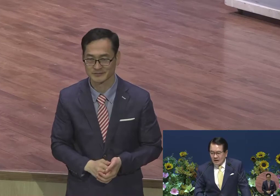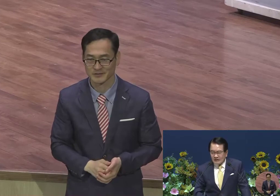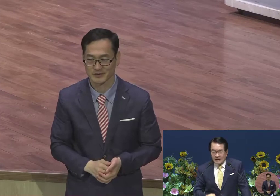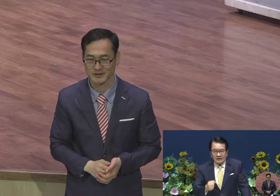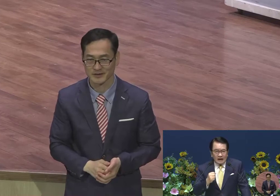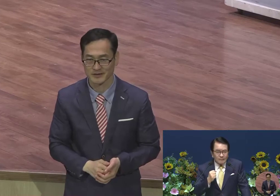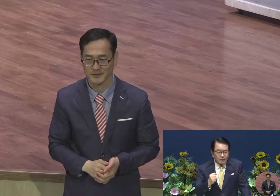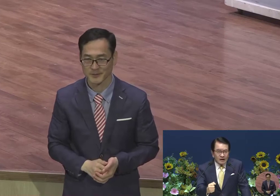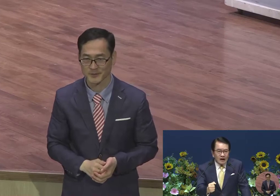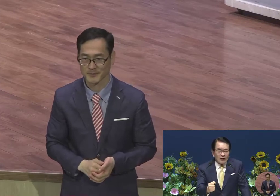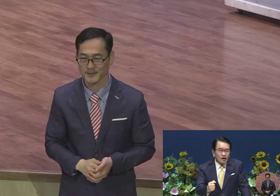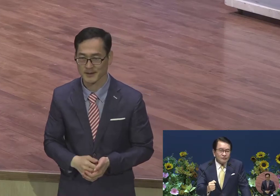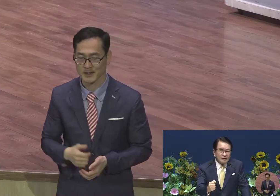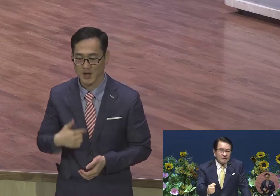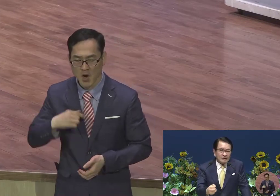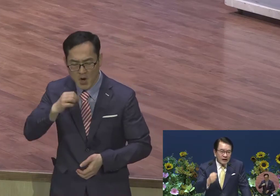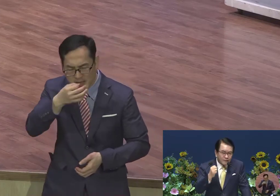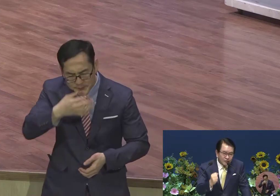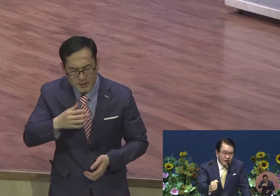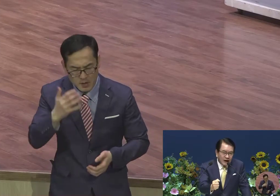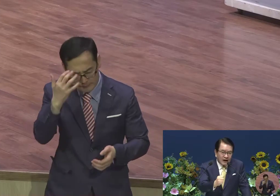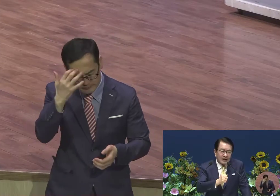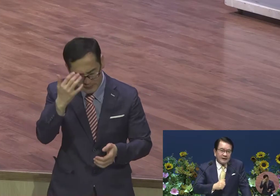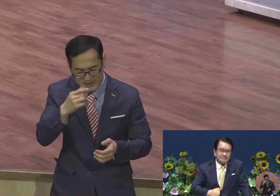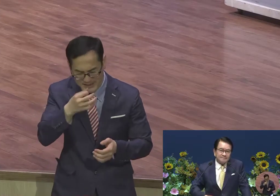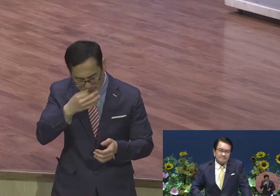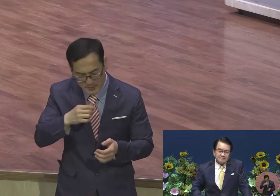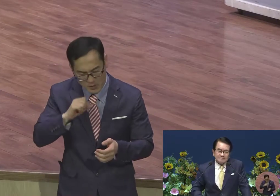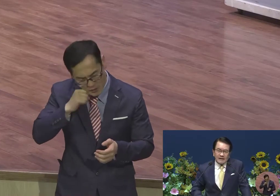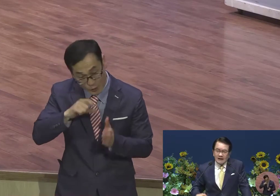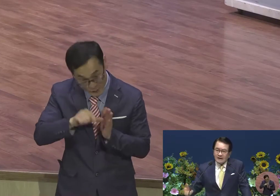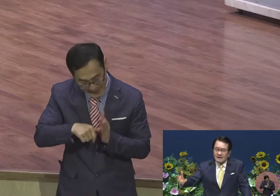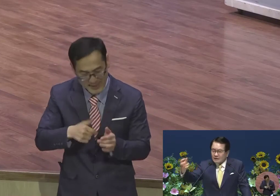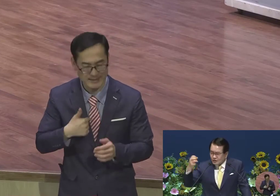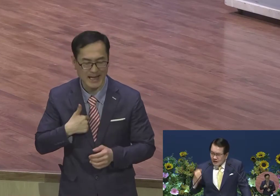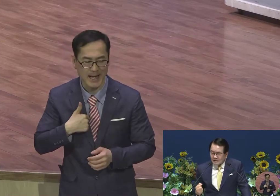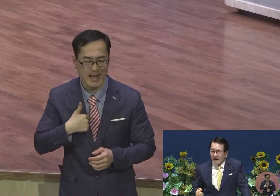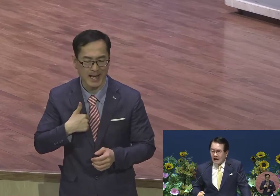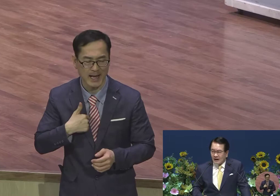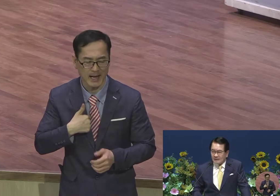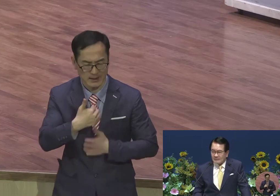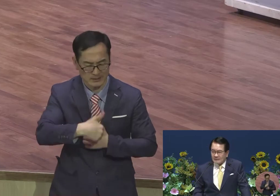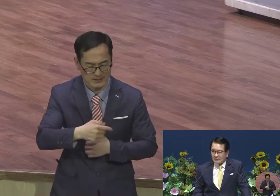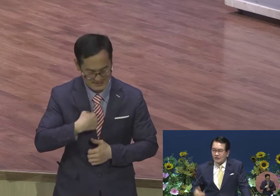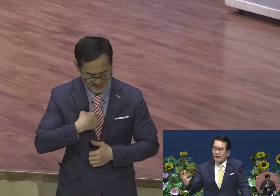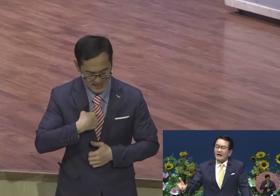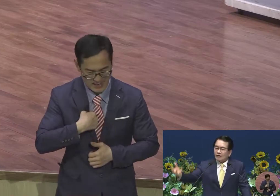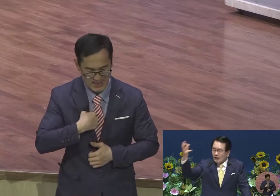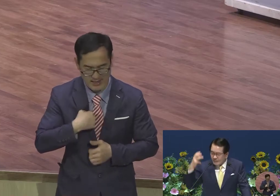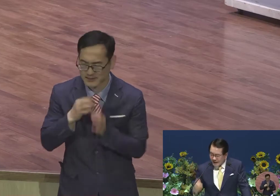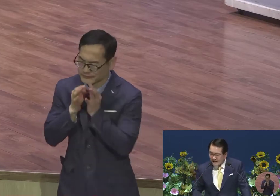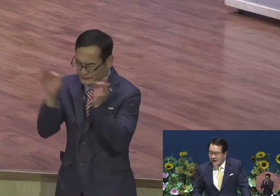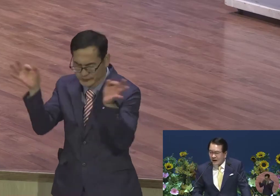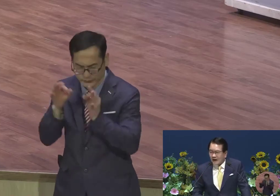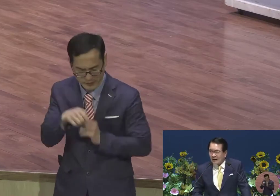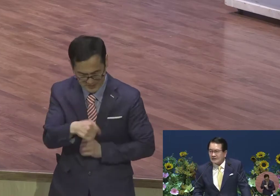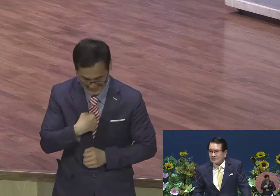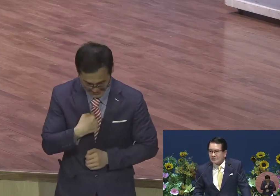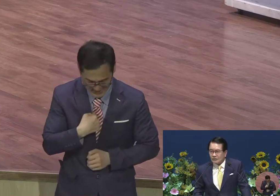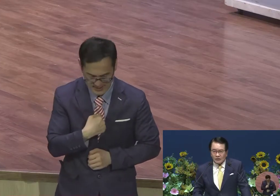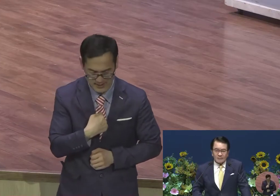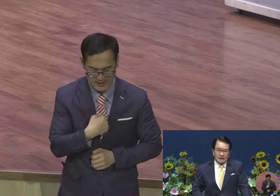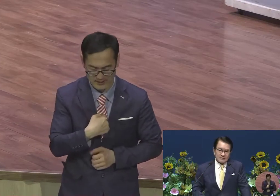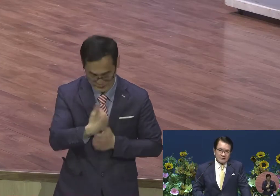활란 날에 나를 부르라 얼음 생겨도 나를 부르라 내가 너를 끊겨 죽였다 그리고 내가 영광 받겠다